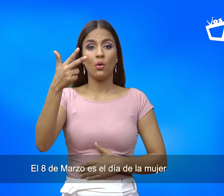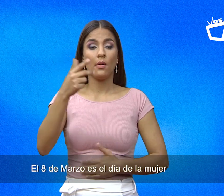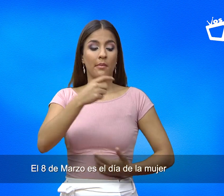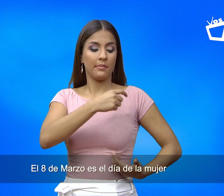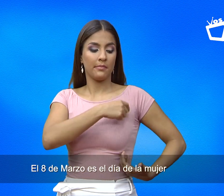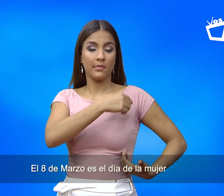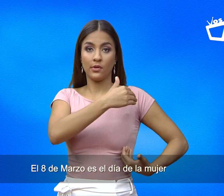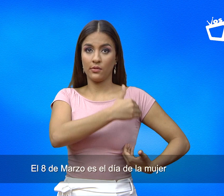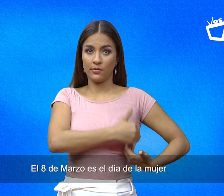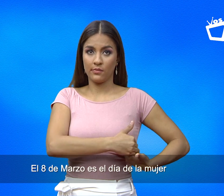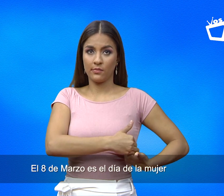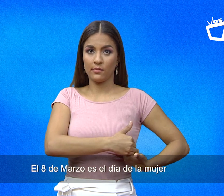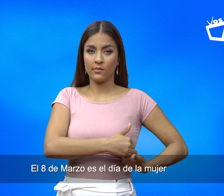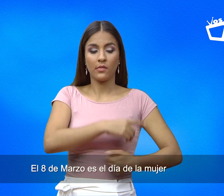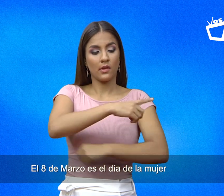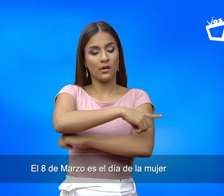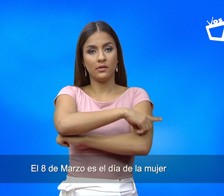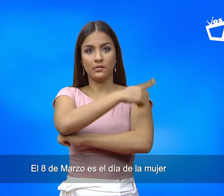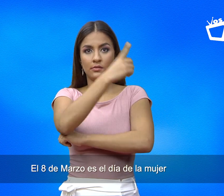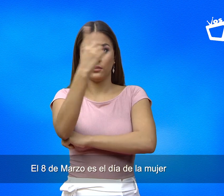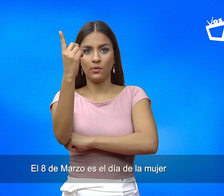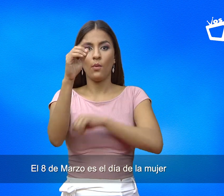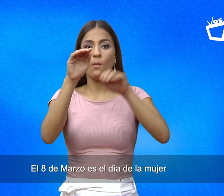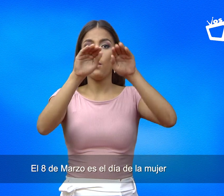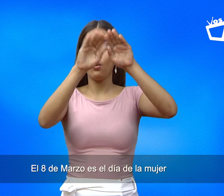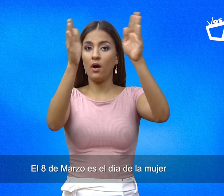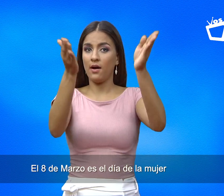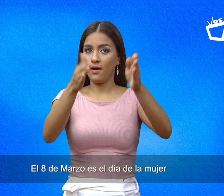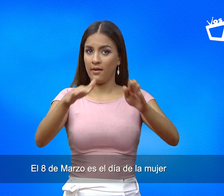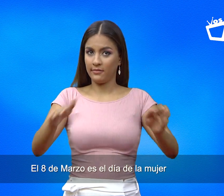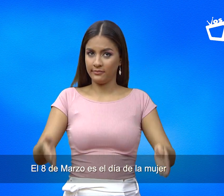el 8 de marzo es el día de la mujer